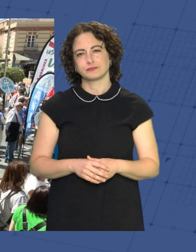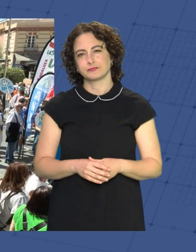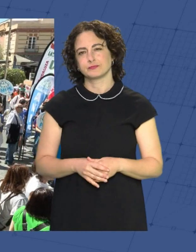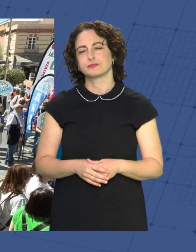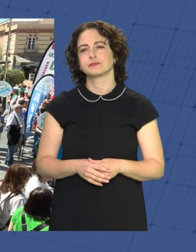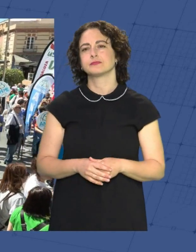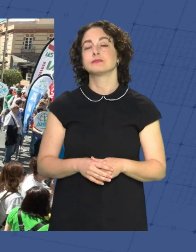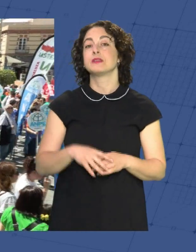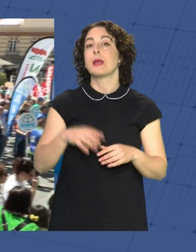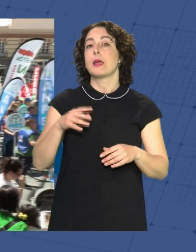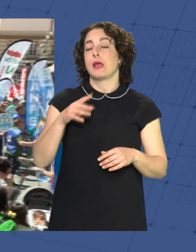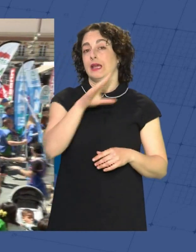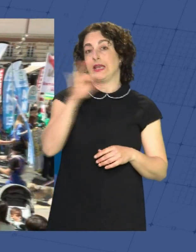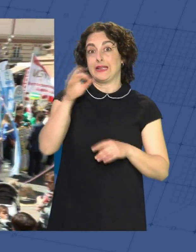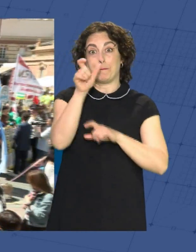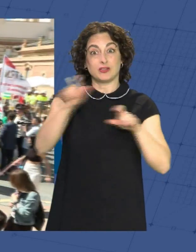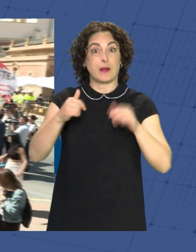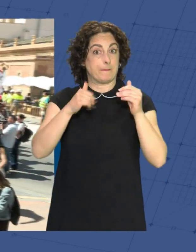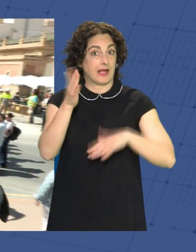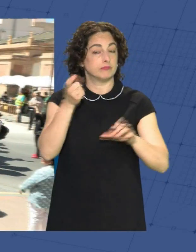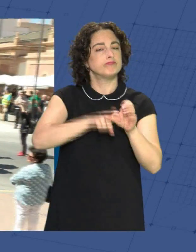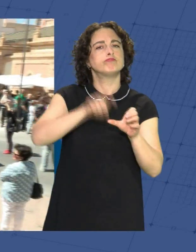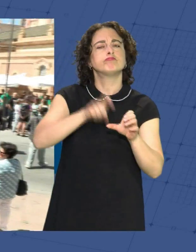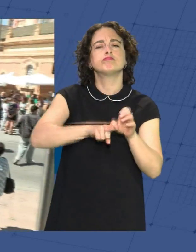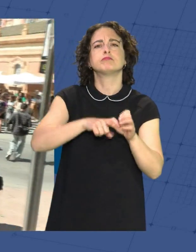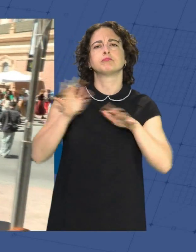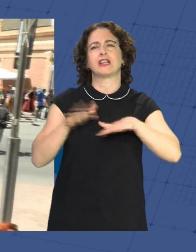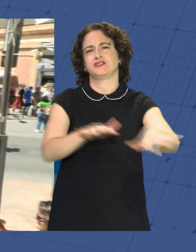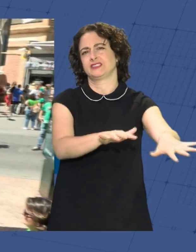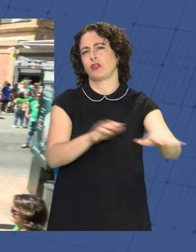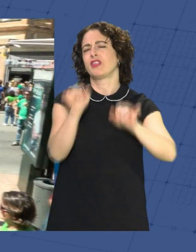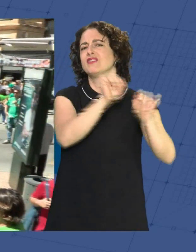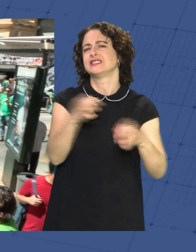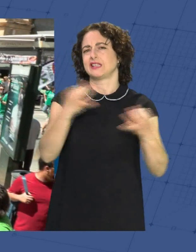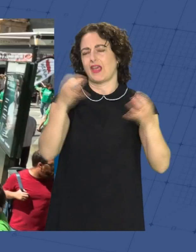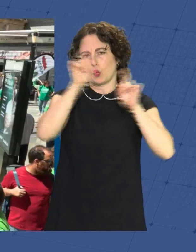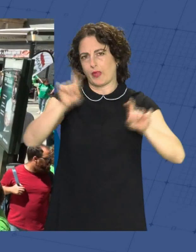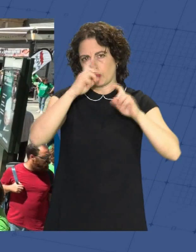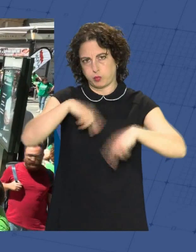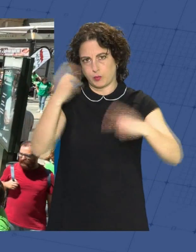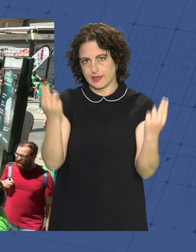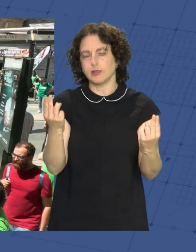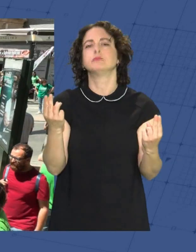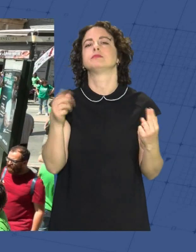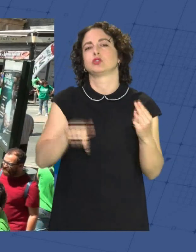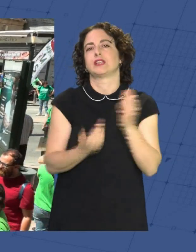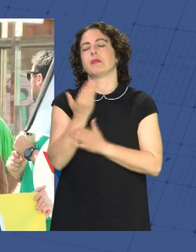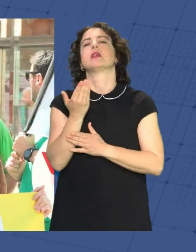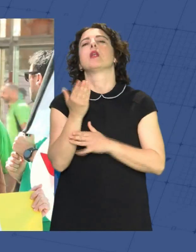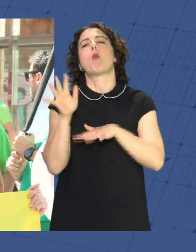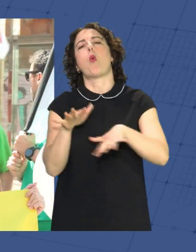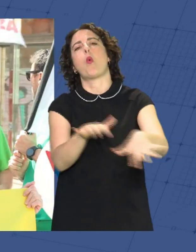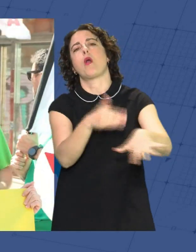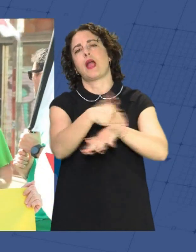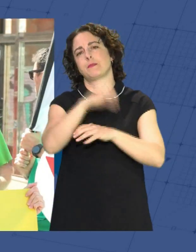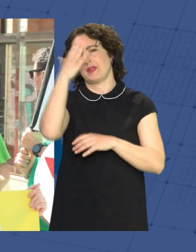Más de medio millar de personas han participado en la manifestación en defensa de la educación pública que esta mañana ha recorrido las